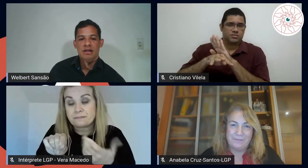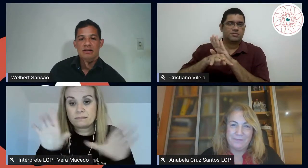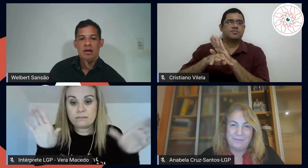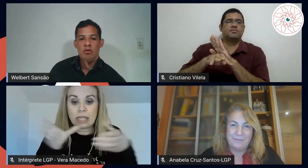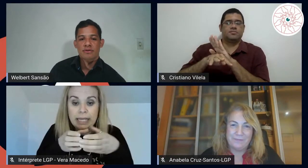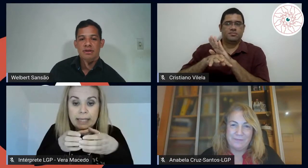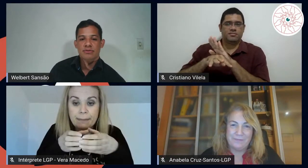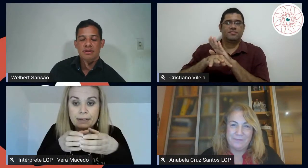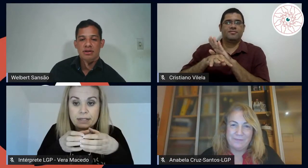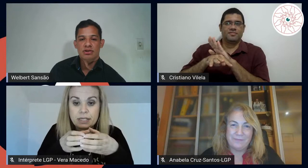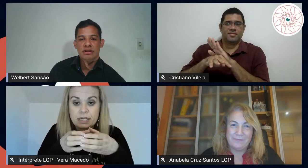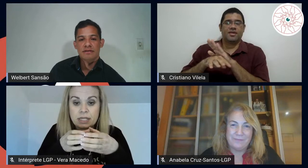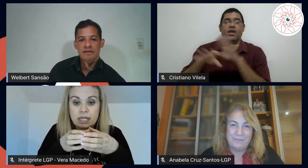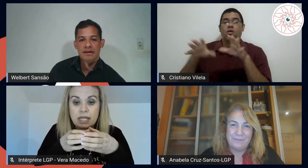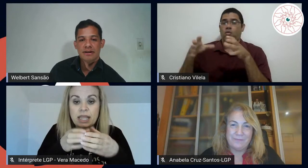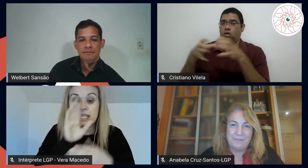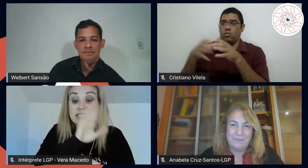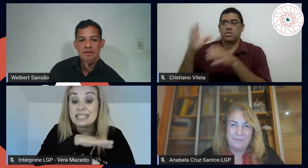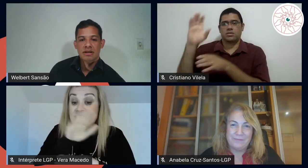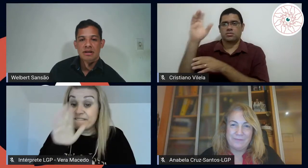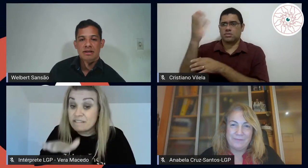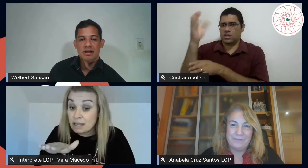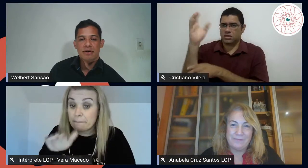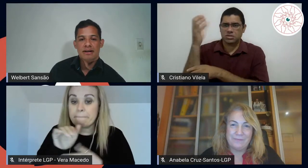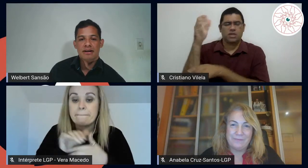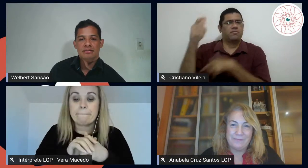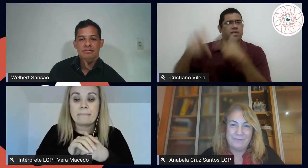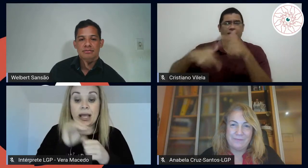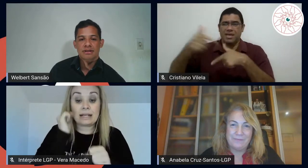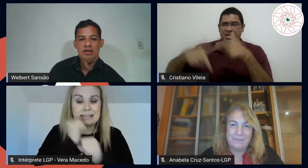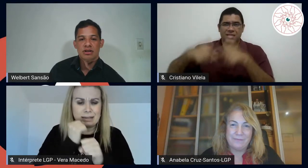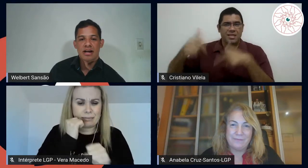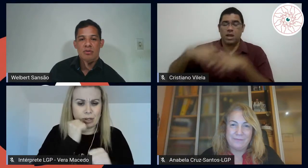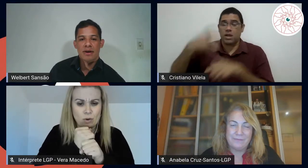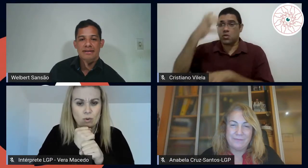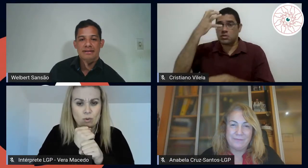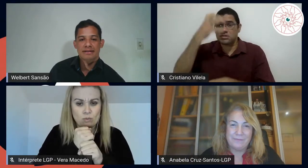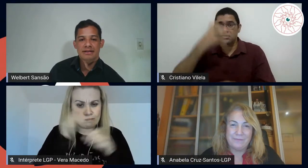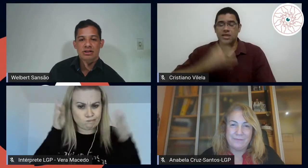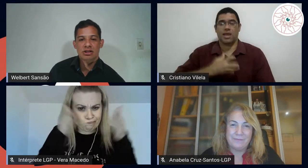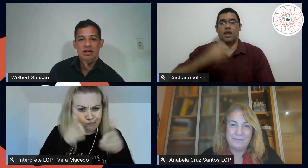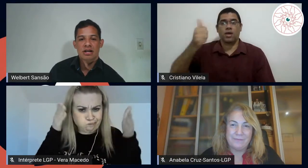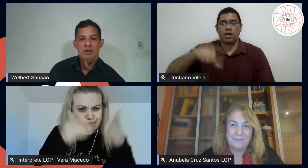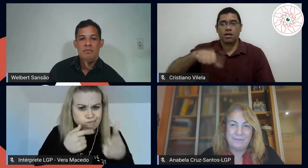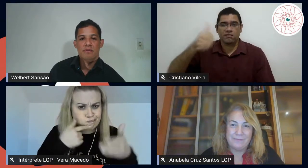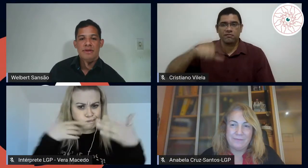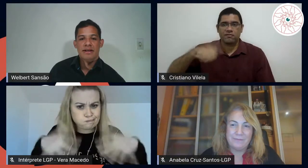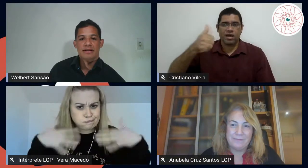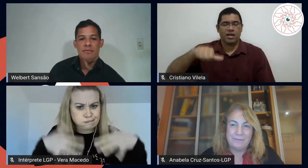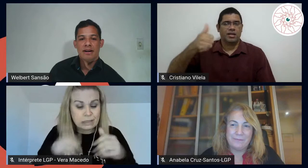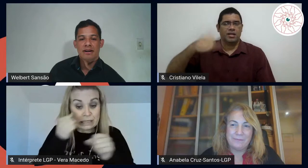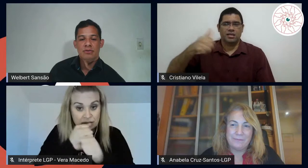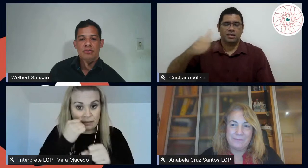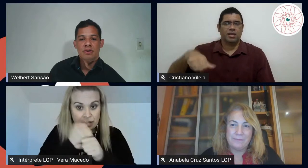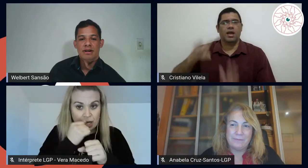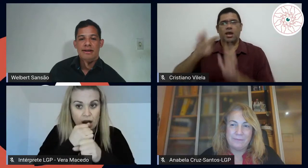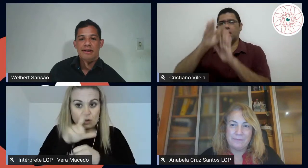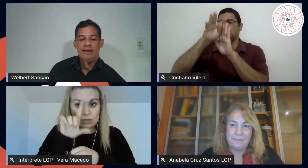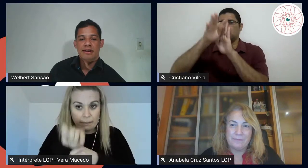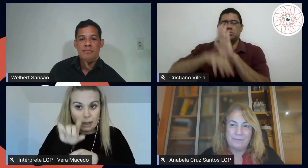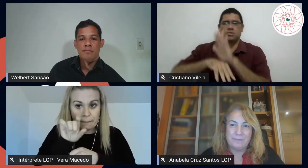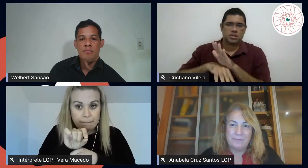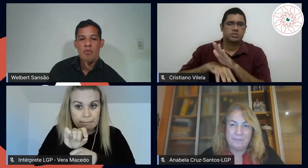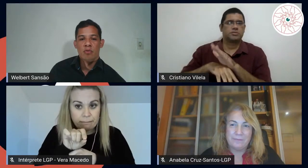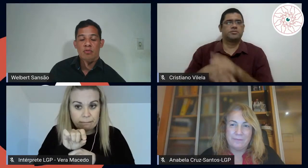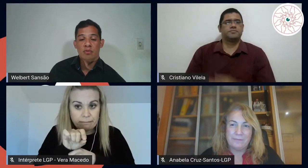equipes da comissão científica que trabalharam, se dedicaram bastante, né, trabalharam